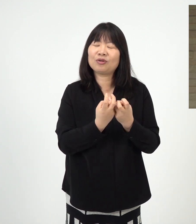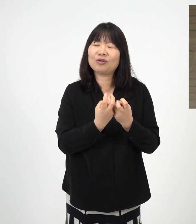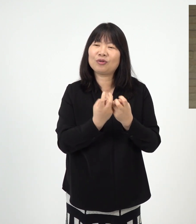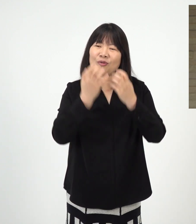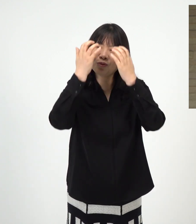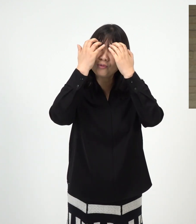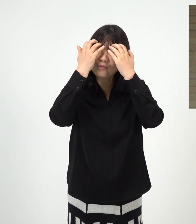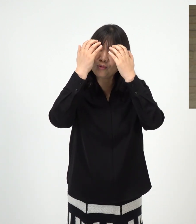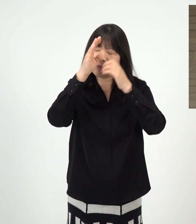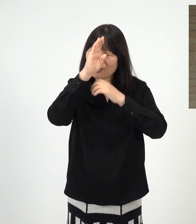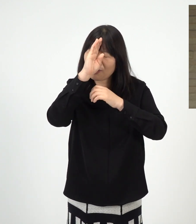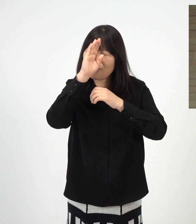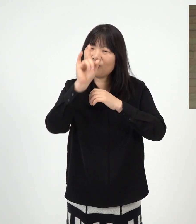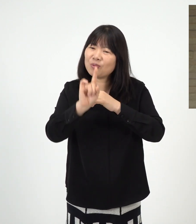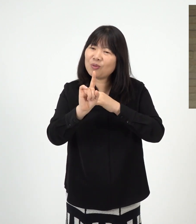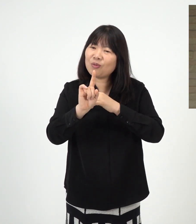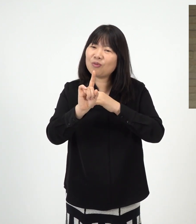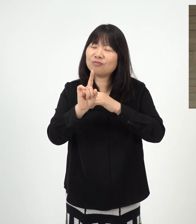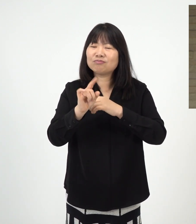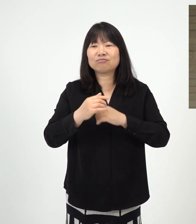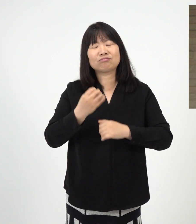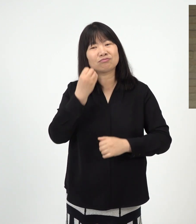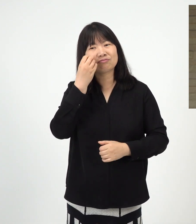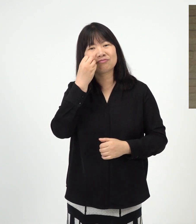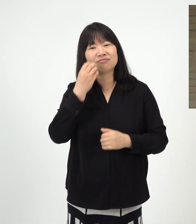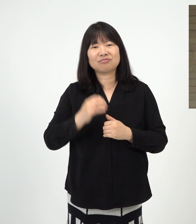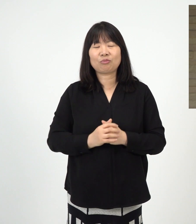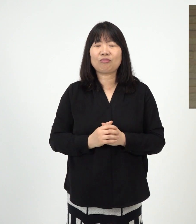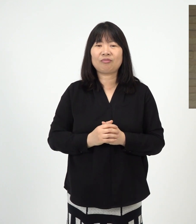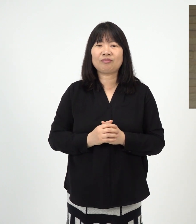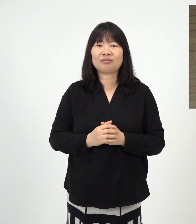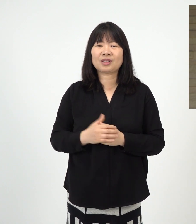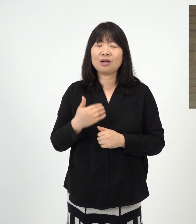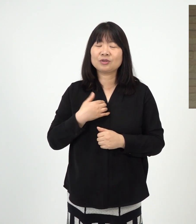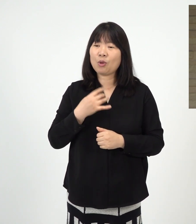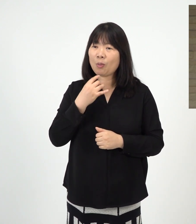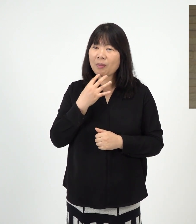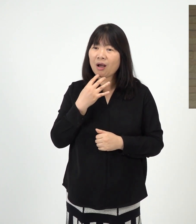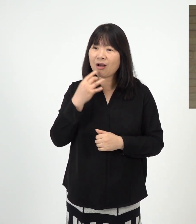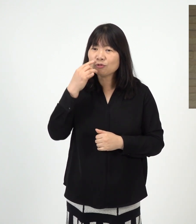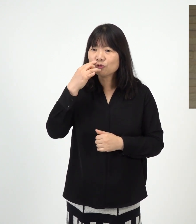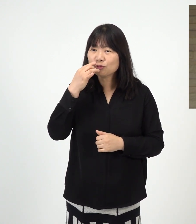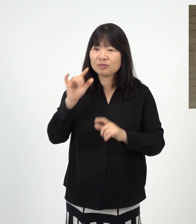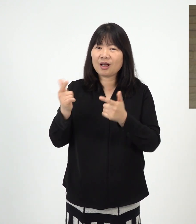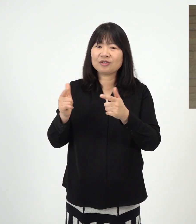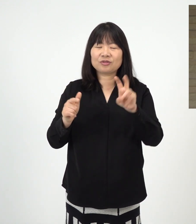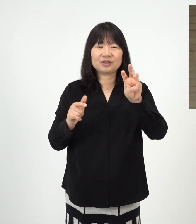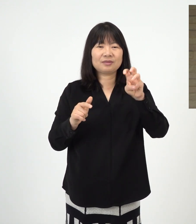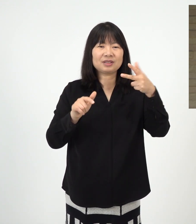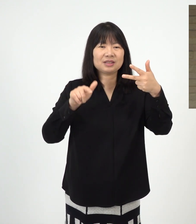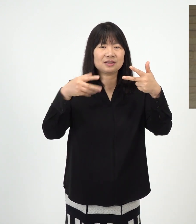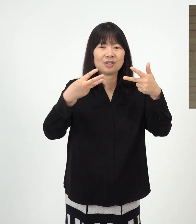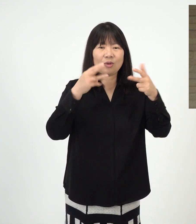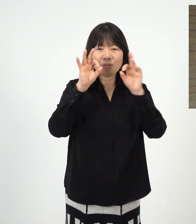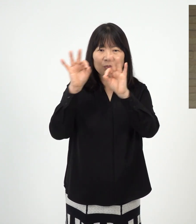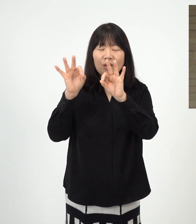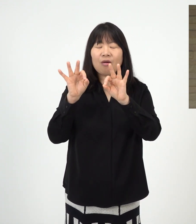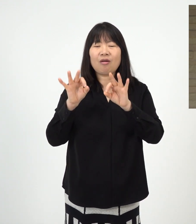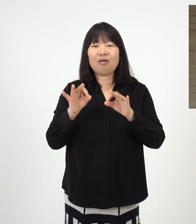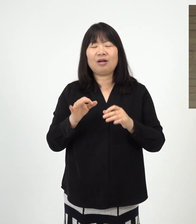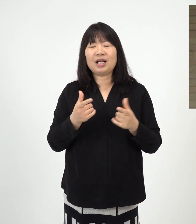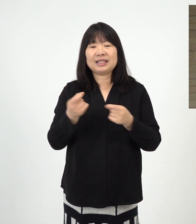보십시다. 이에 저만 가졌던 의문점이 아니었더라고요. 37절 한번 같이